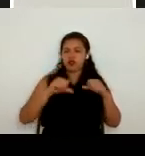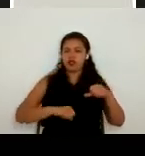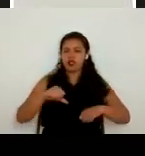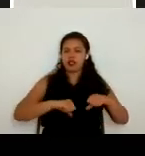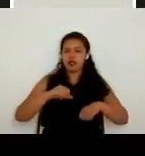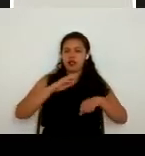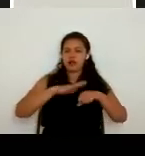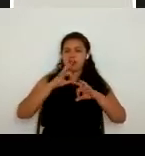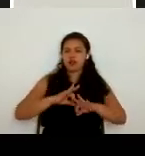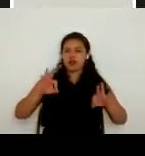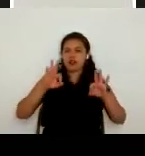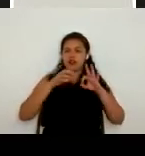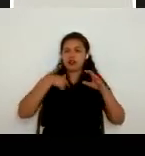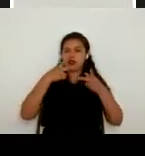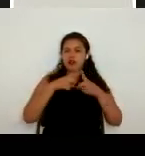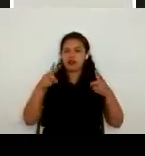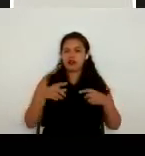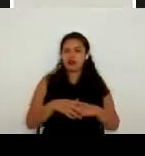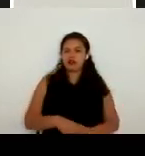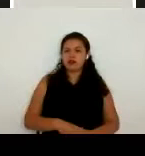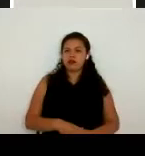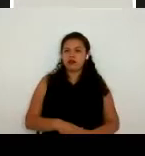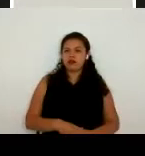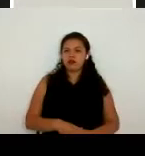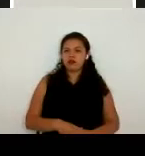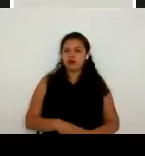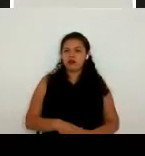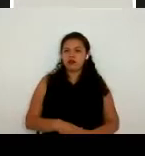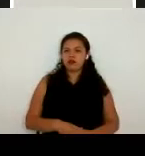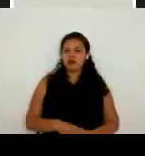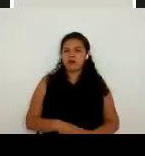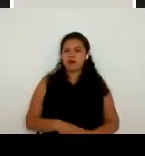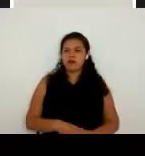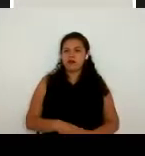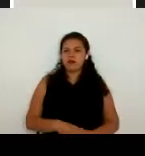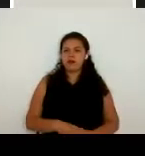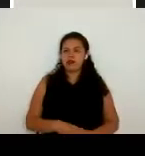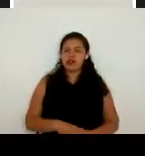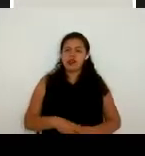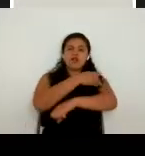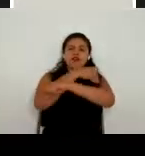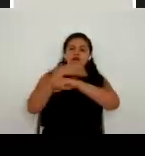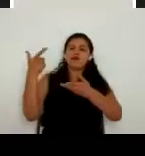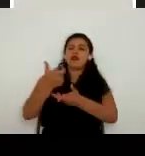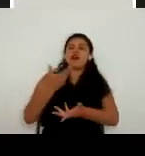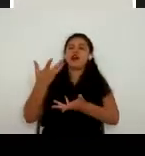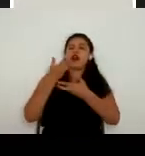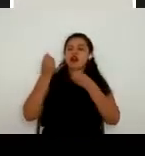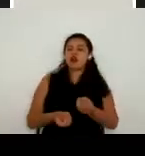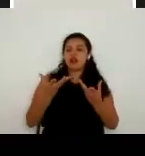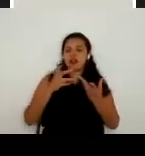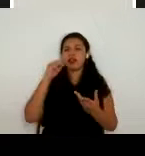que desarrollan y ingreso familia y luego lo que tengamos con los